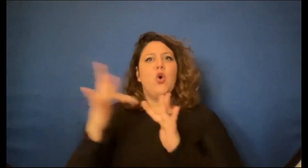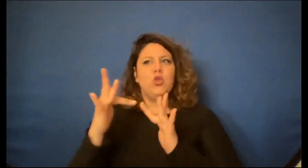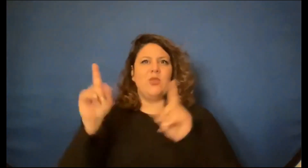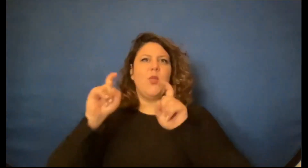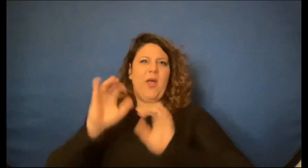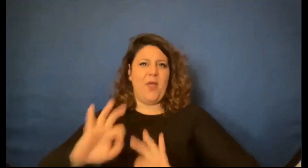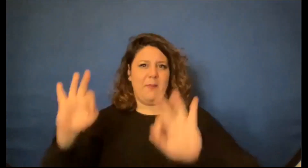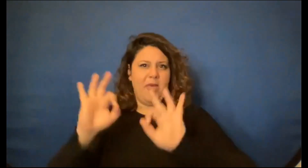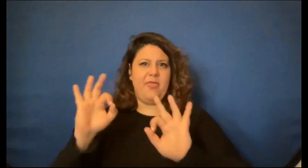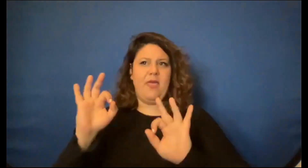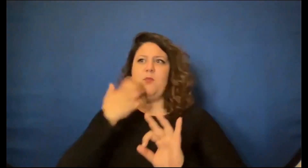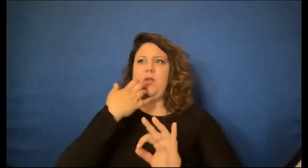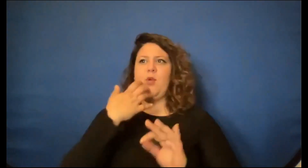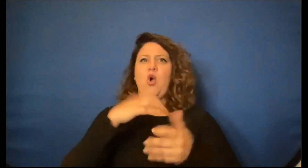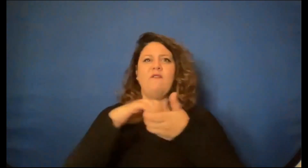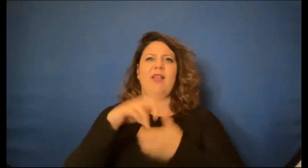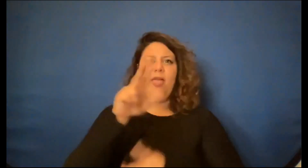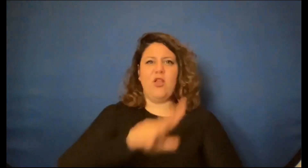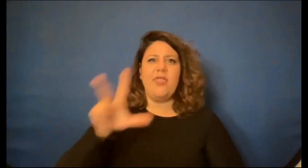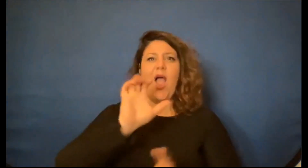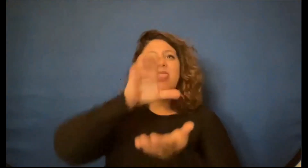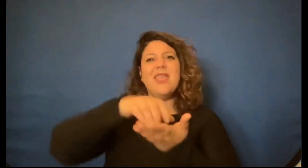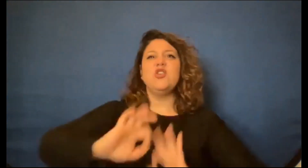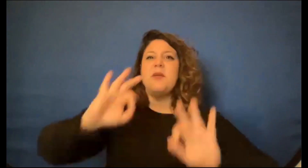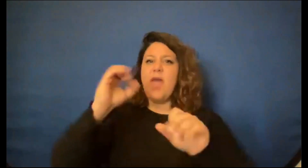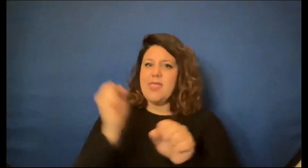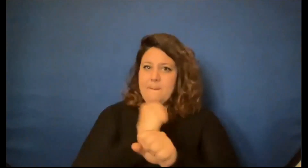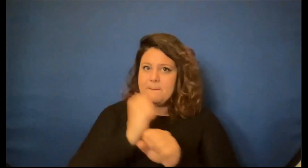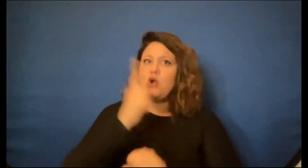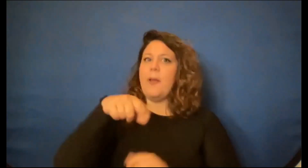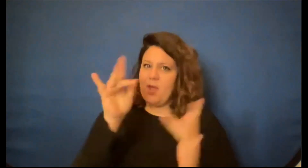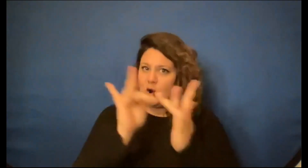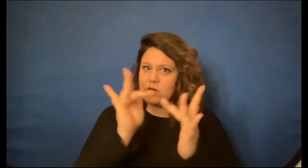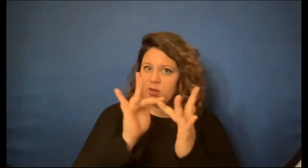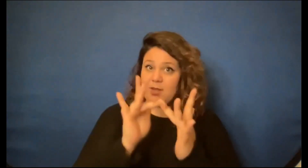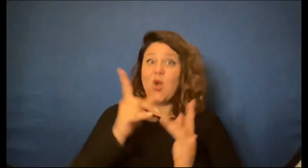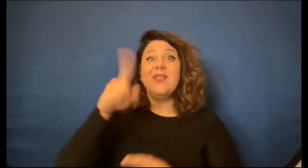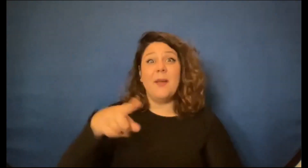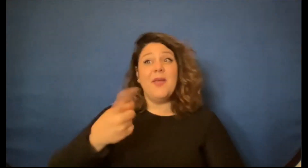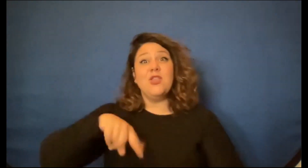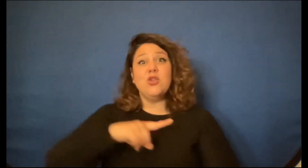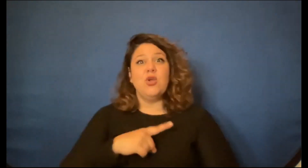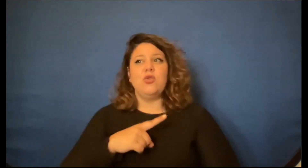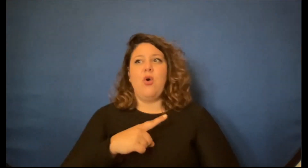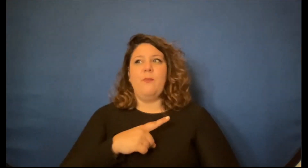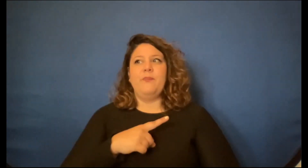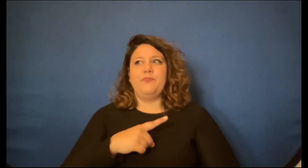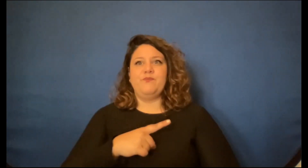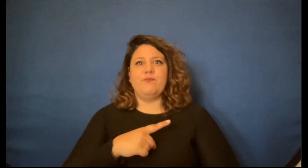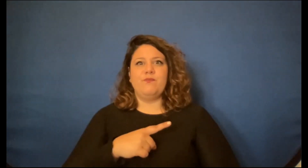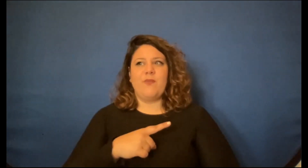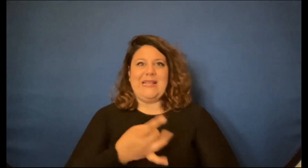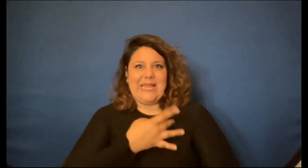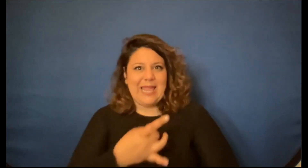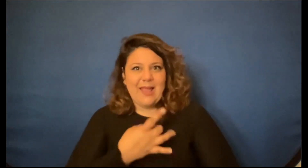CONACE, que es la Confederación Nacional de Centros Especiales de Empleo, pero después también tenemos a los usuarios, que son los sindicatos, ¿no? Entonces, intentamos ser